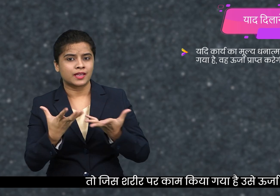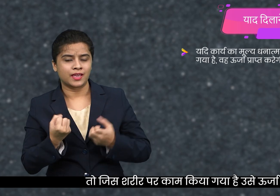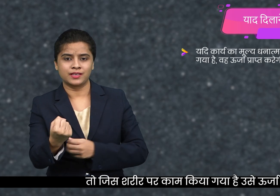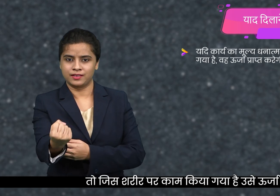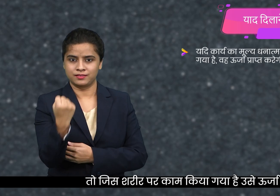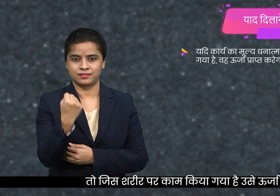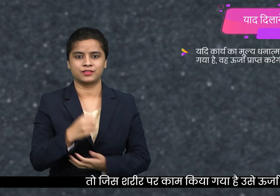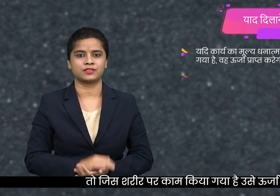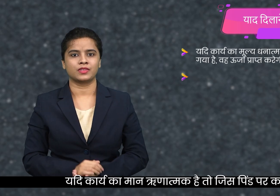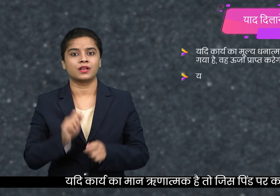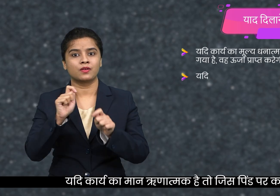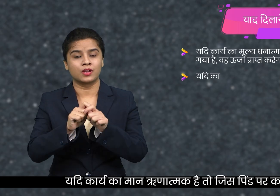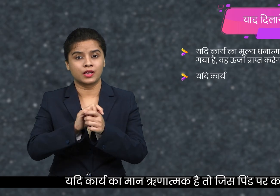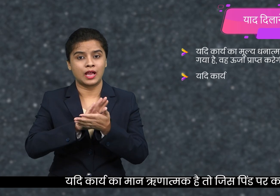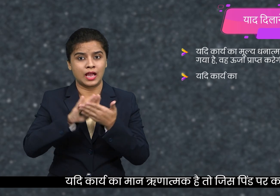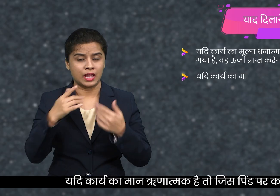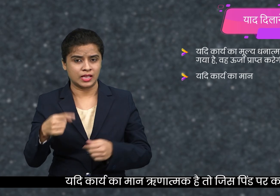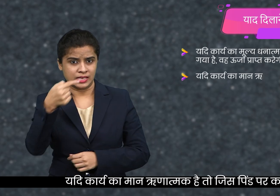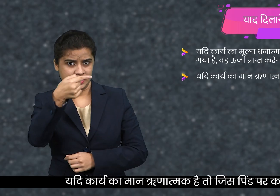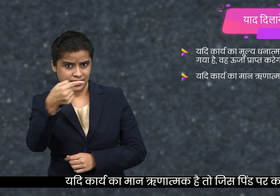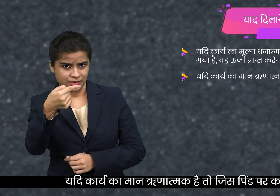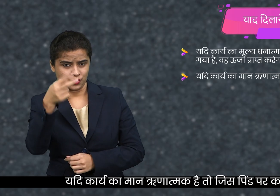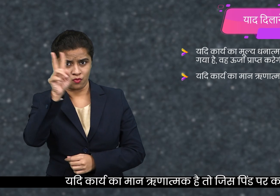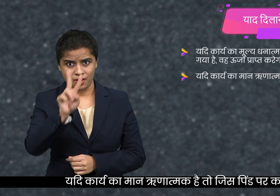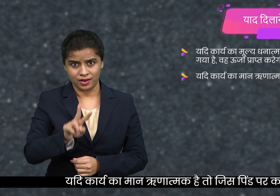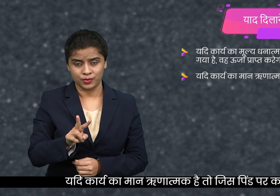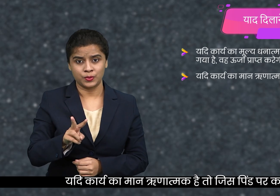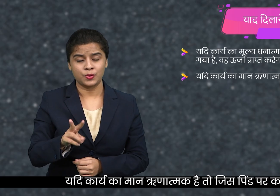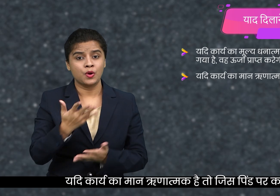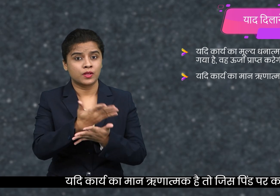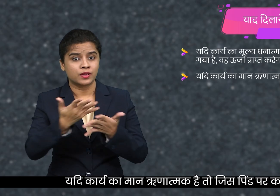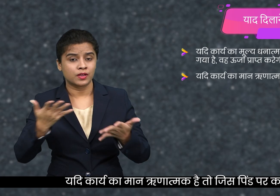होगी। यदि कार्य का मान ऋणात्मक है, तो